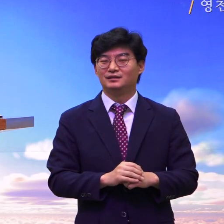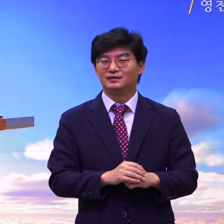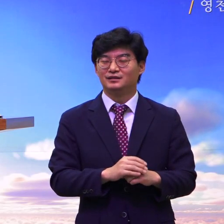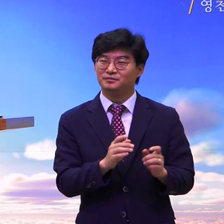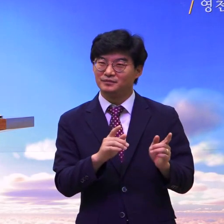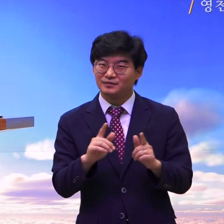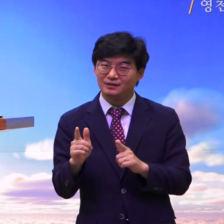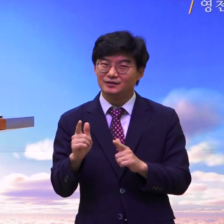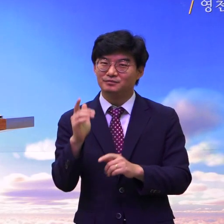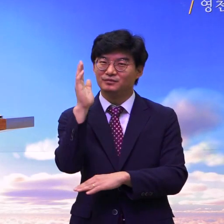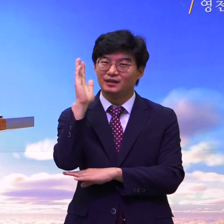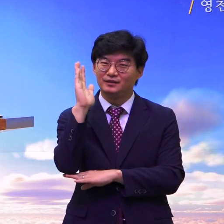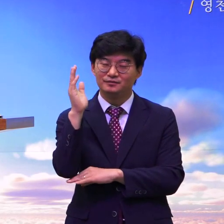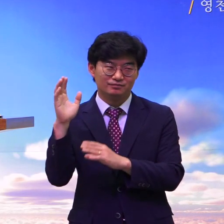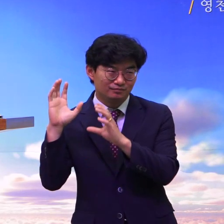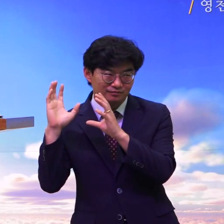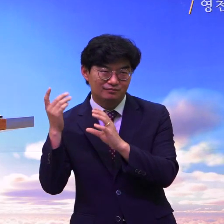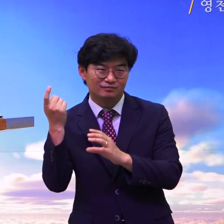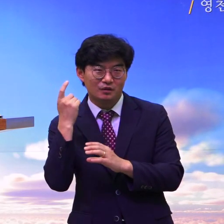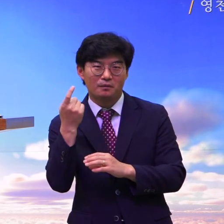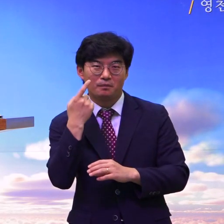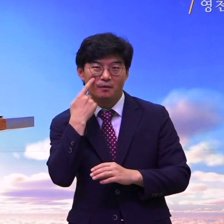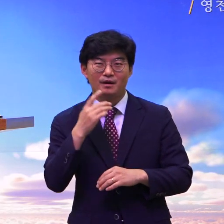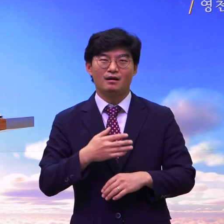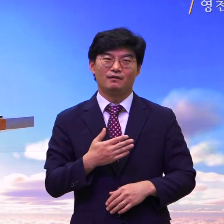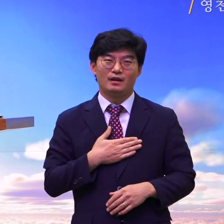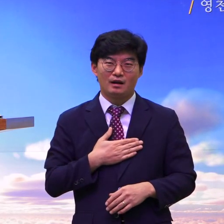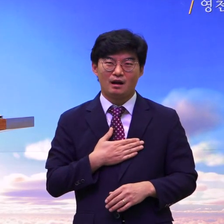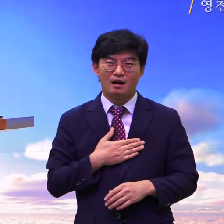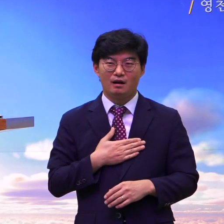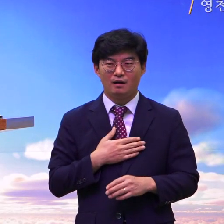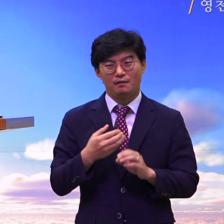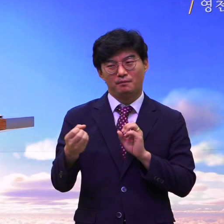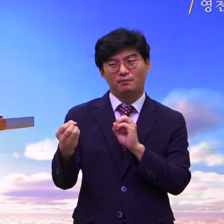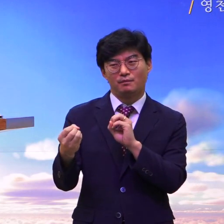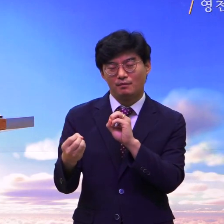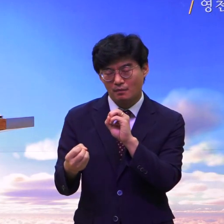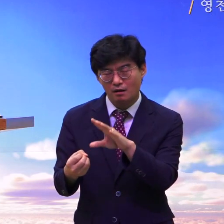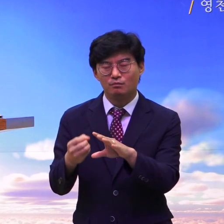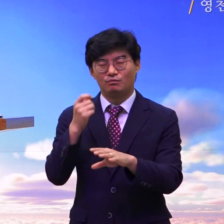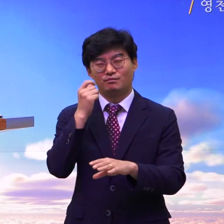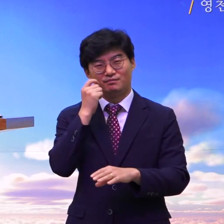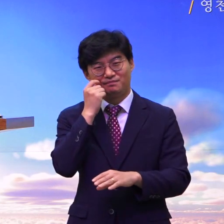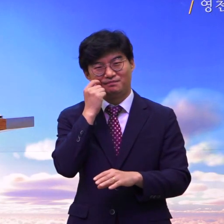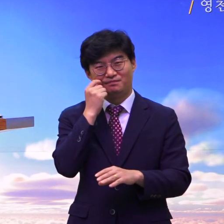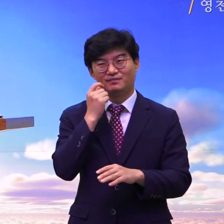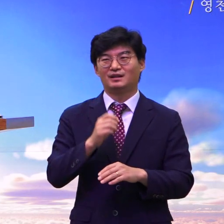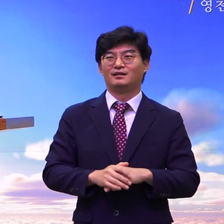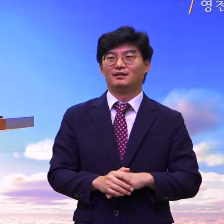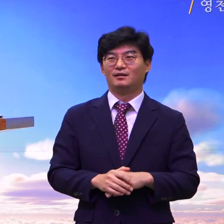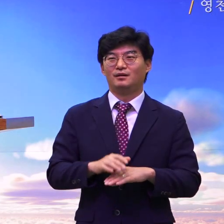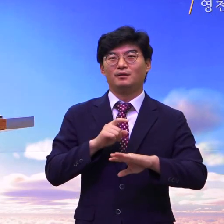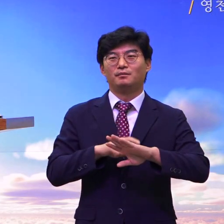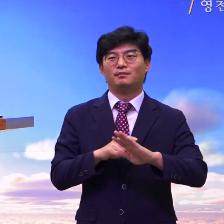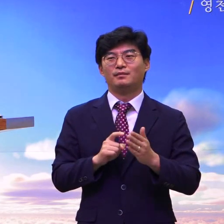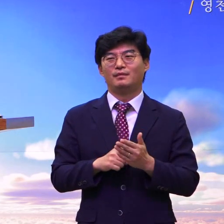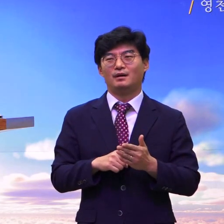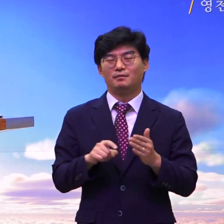우리가 들으면서 뭐라 변명할 말이 사실 없습니다. 그저